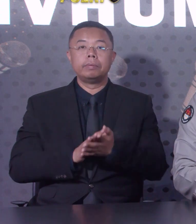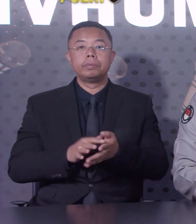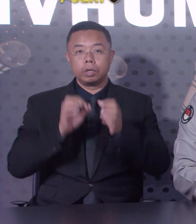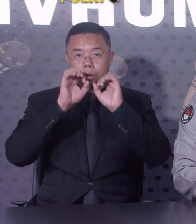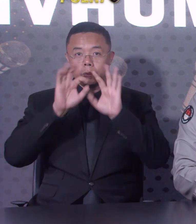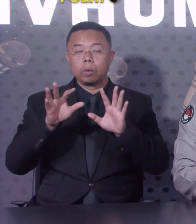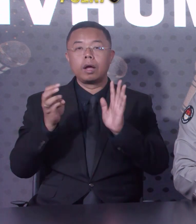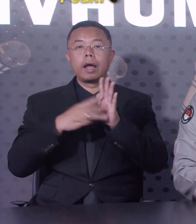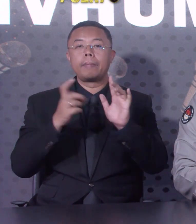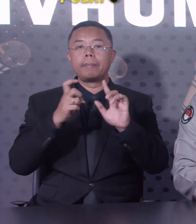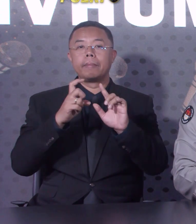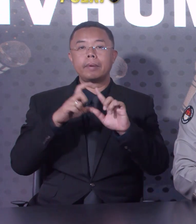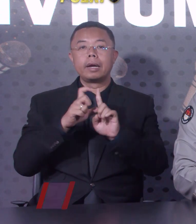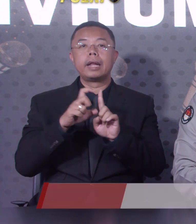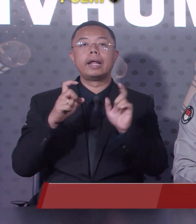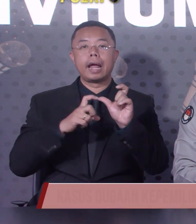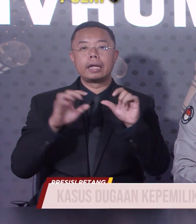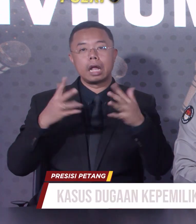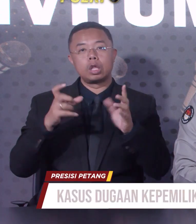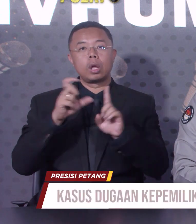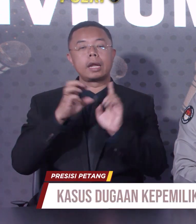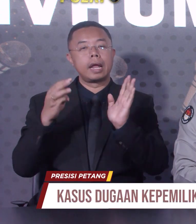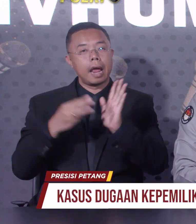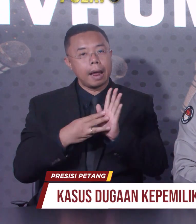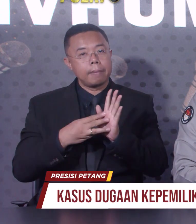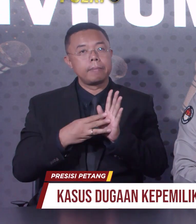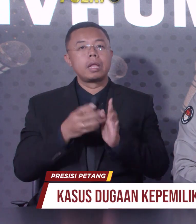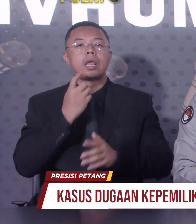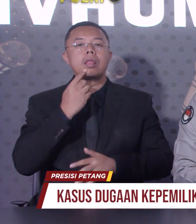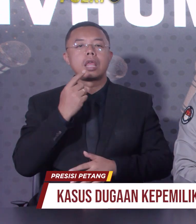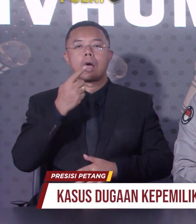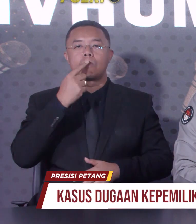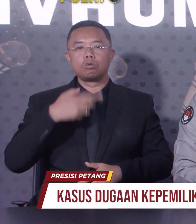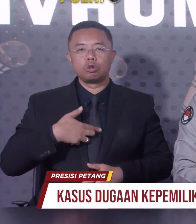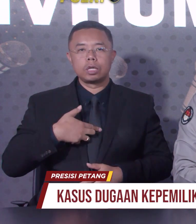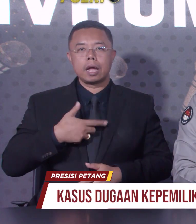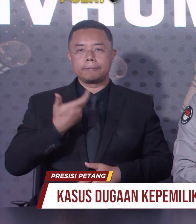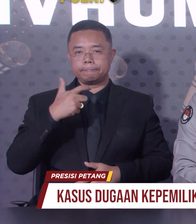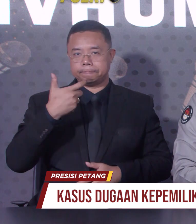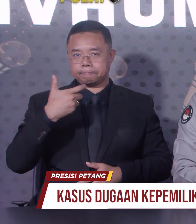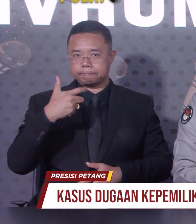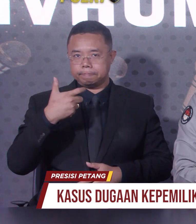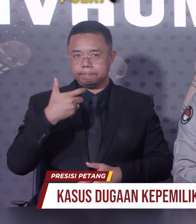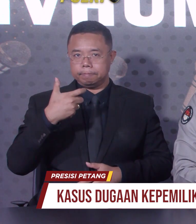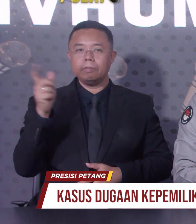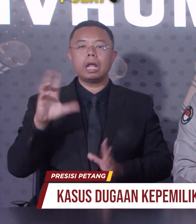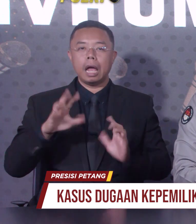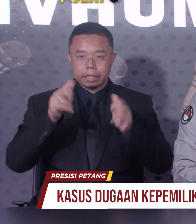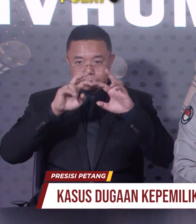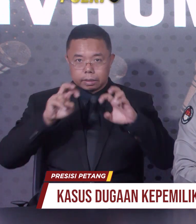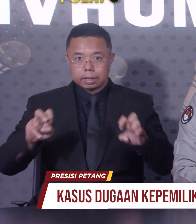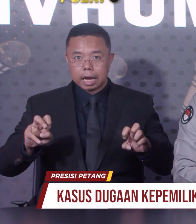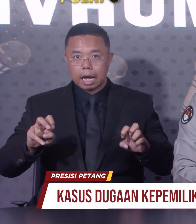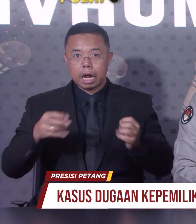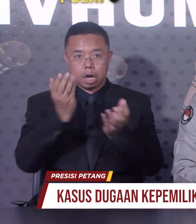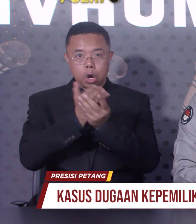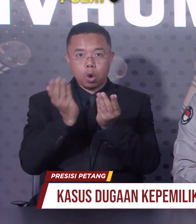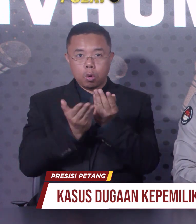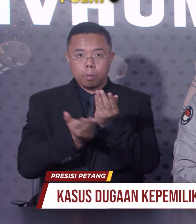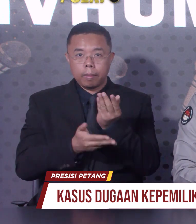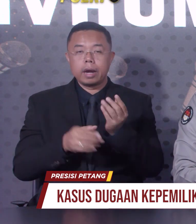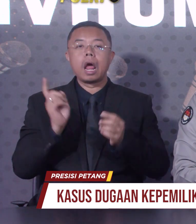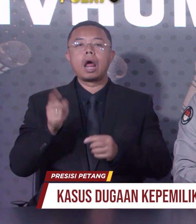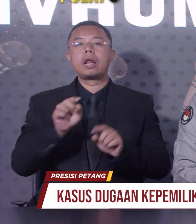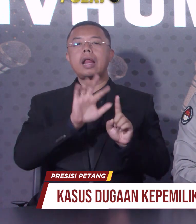update MDS alias DM atas dugaan kepemilikan senjata api dari hasil verifikasi dokumen terhadap